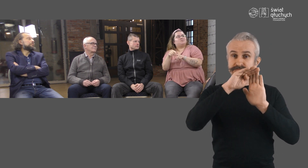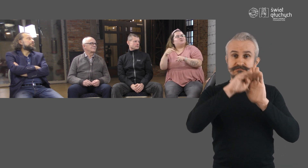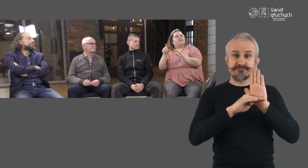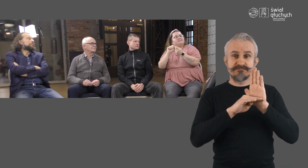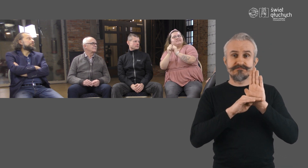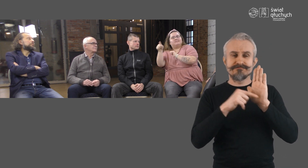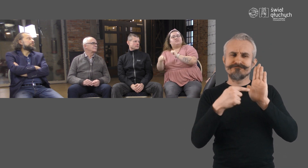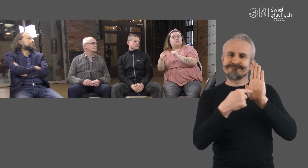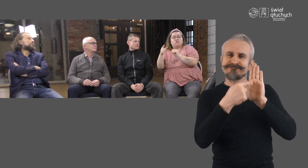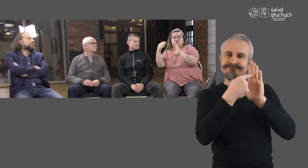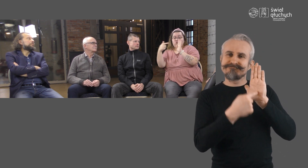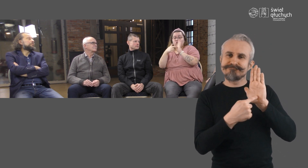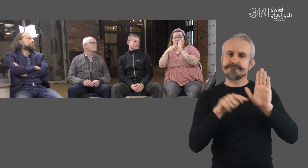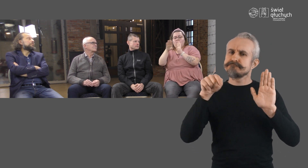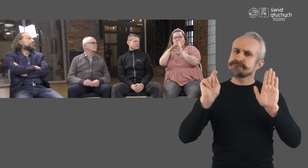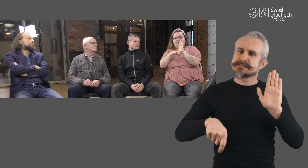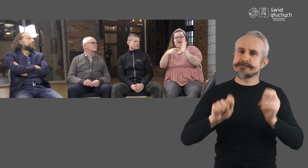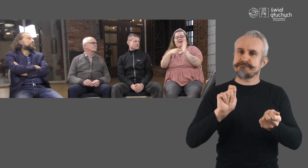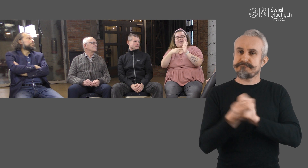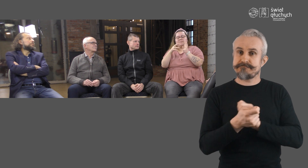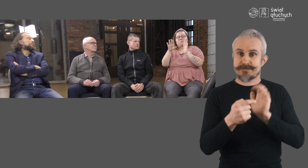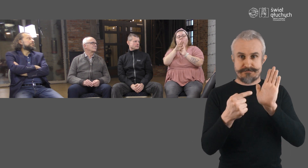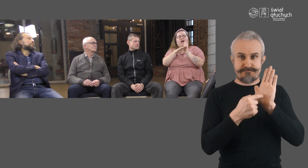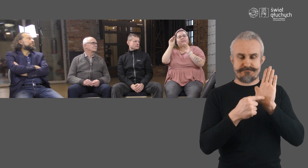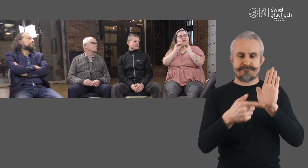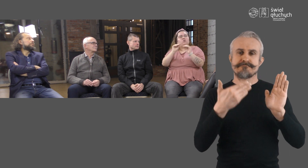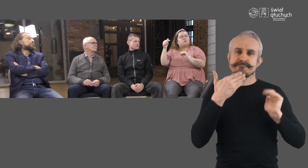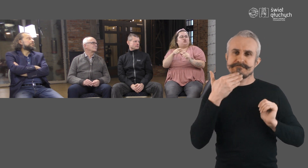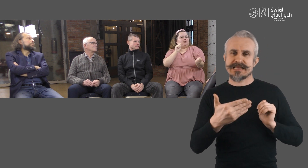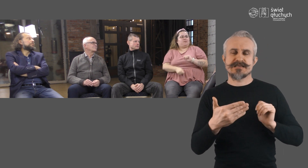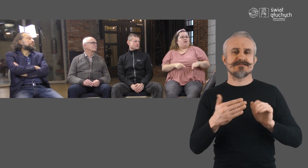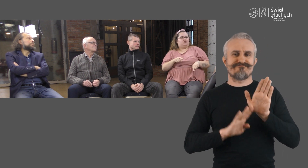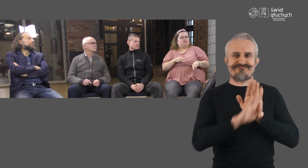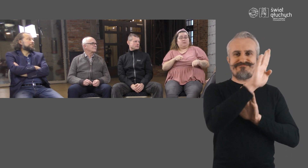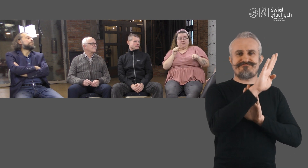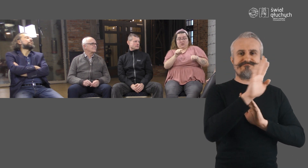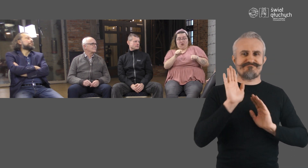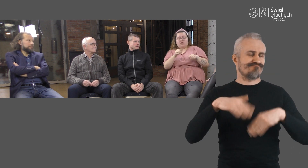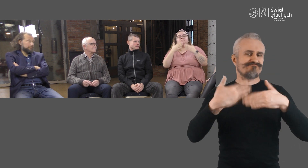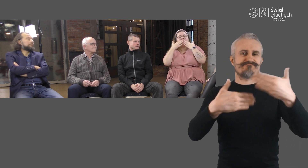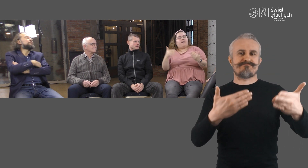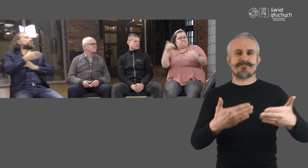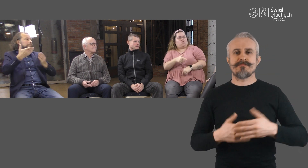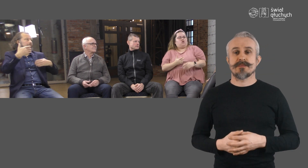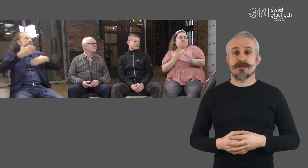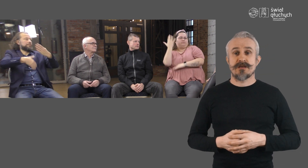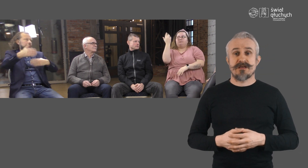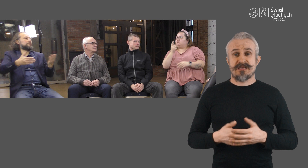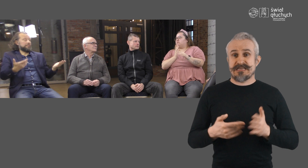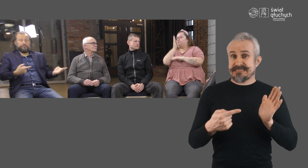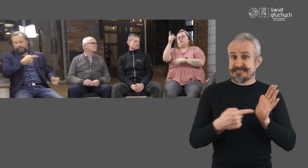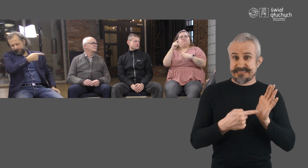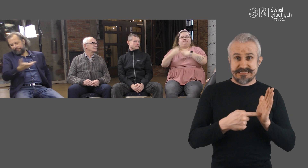tego dostosować, też powinien być program dwujęzyczny. Program nauczania powinien być zmieniony.